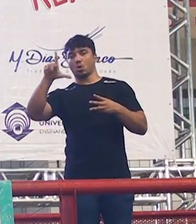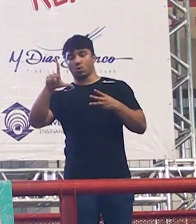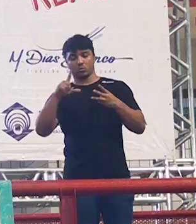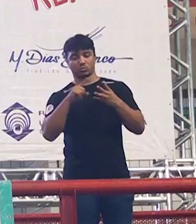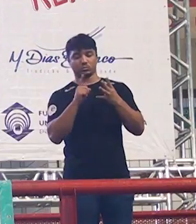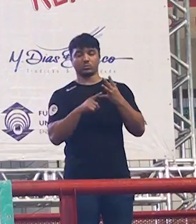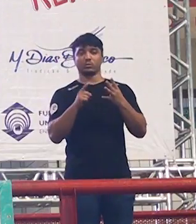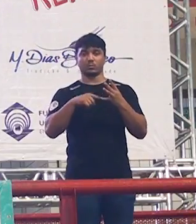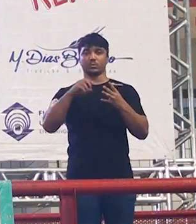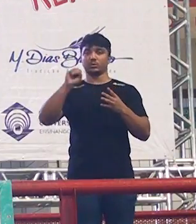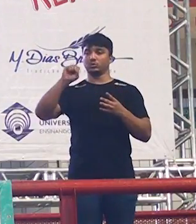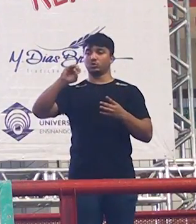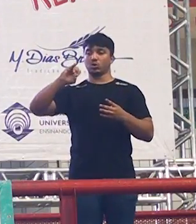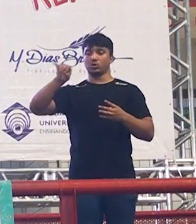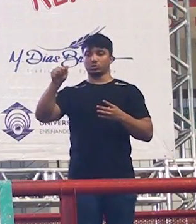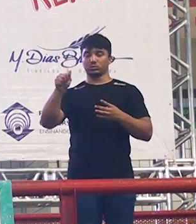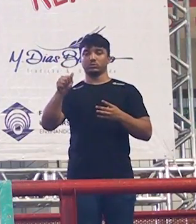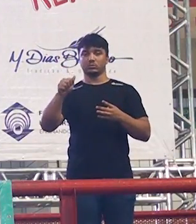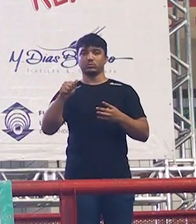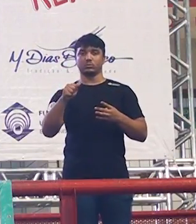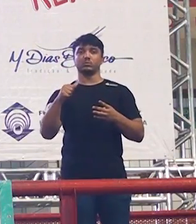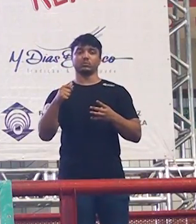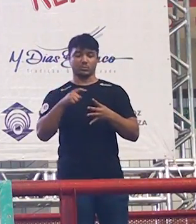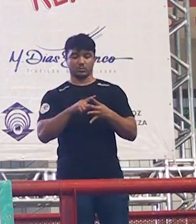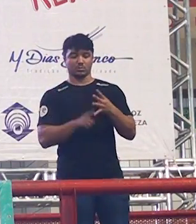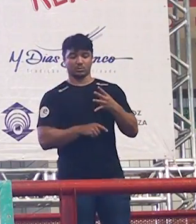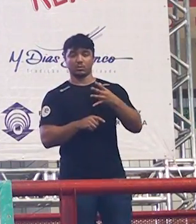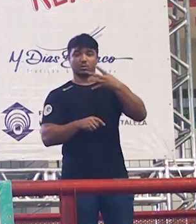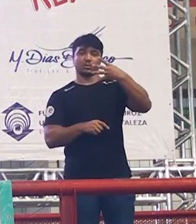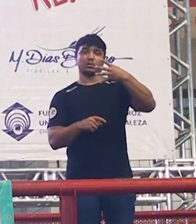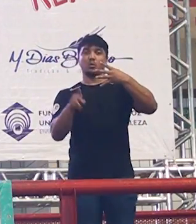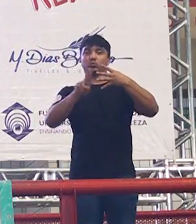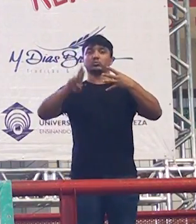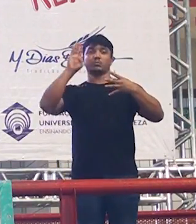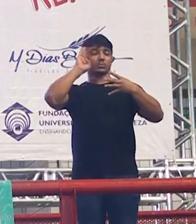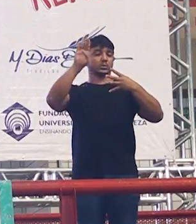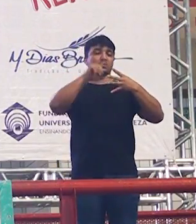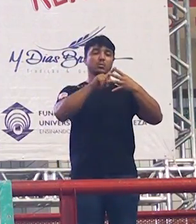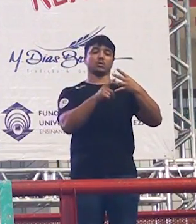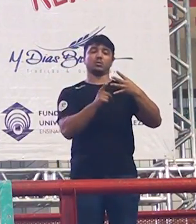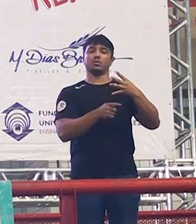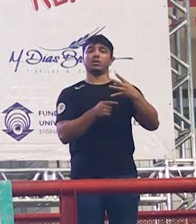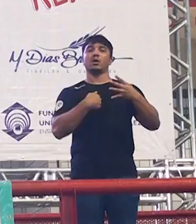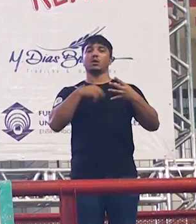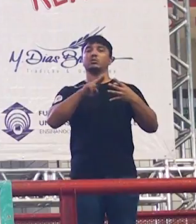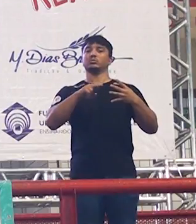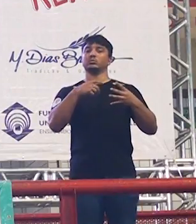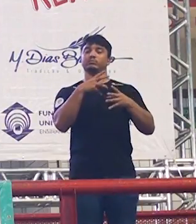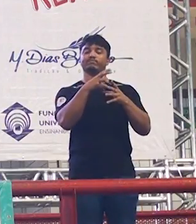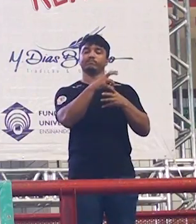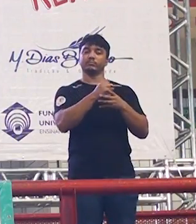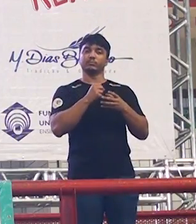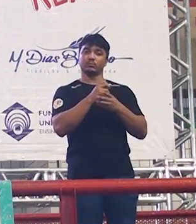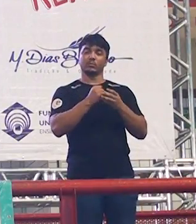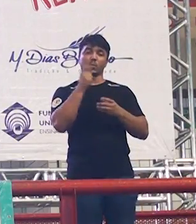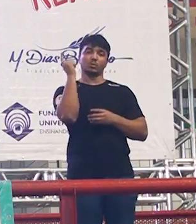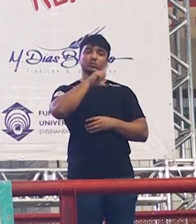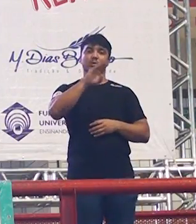biodiesel da soja. São esses 4 vegetais, os mais comuns, que dão origem ao biodiesel.